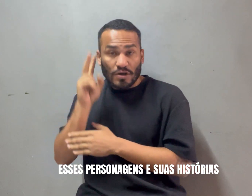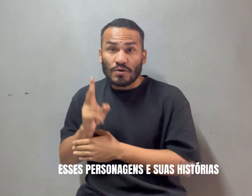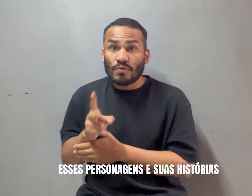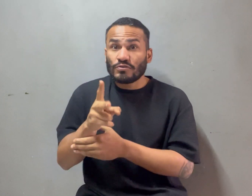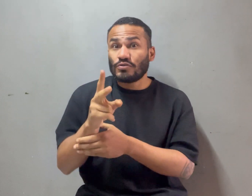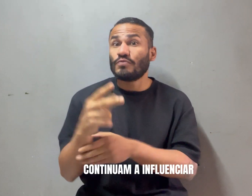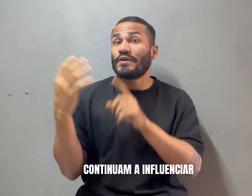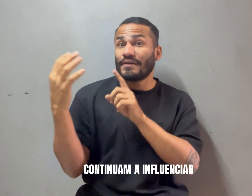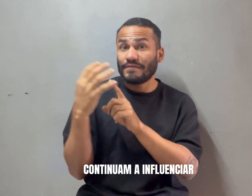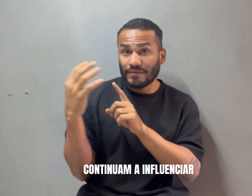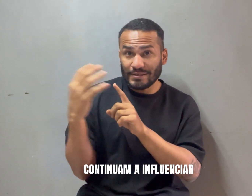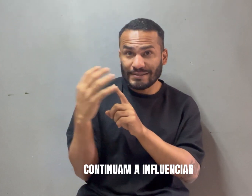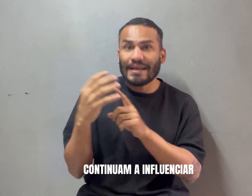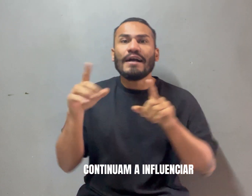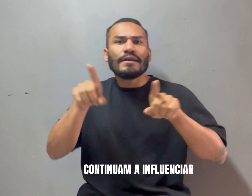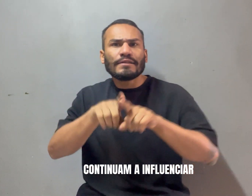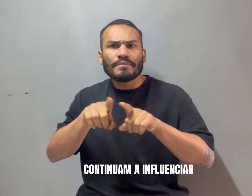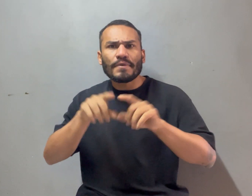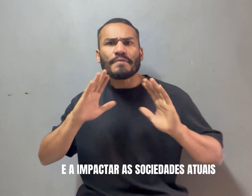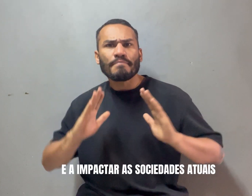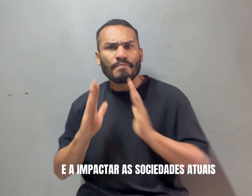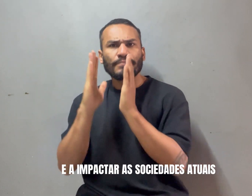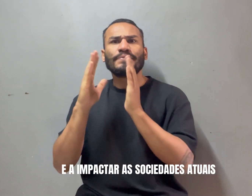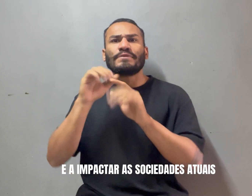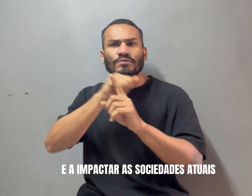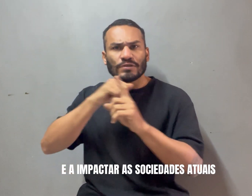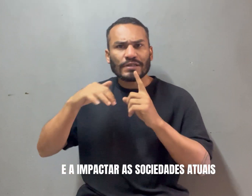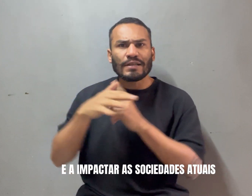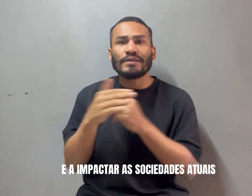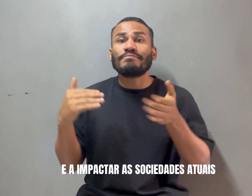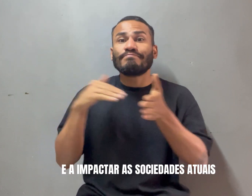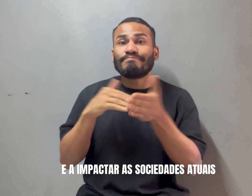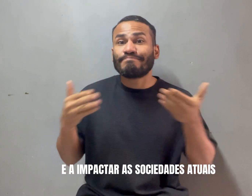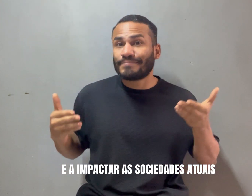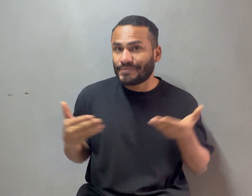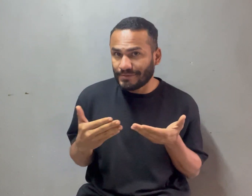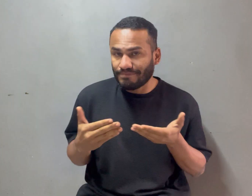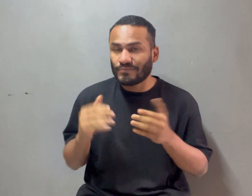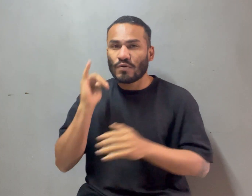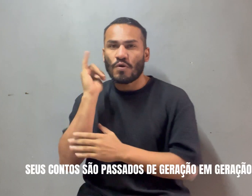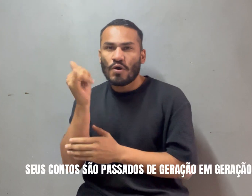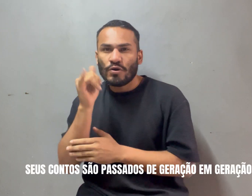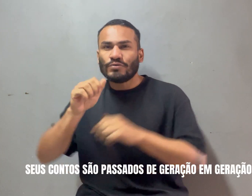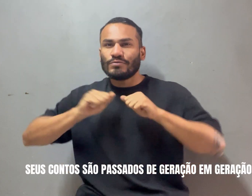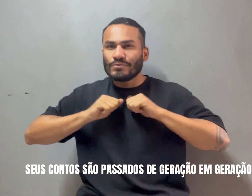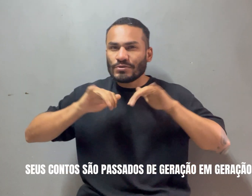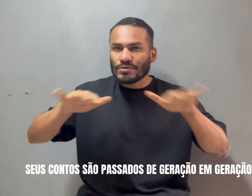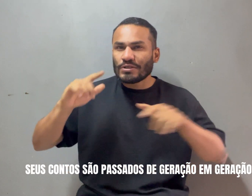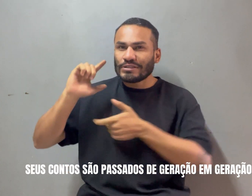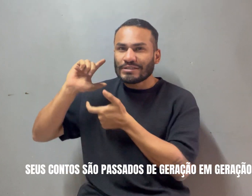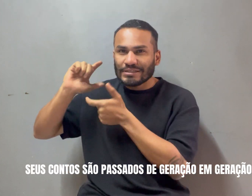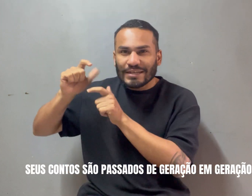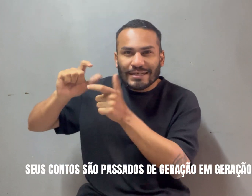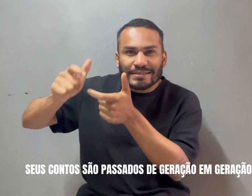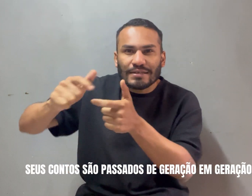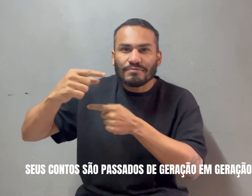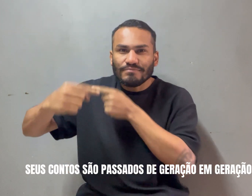histórias continuam a influenciar e a impactar as sociedades atuais. Seus contos são passados de geração em